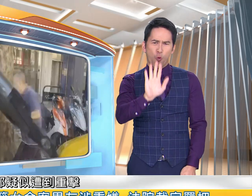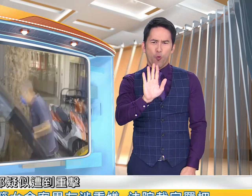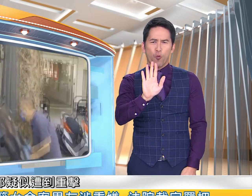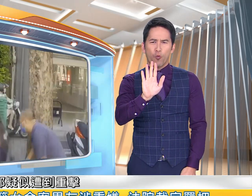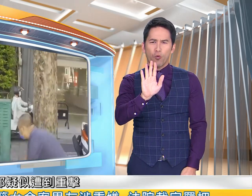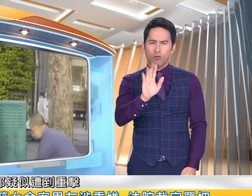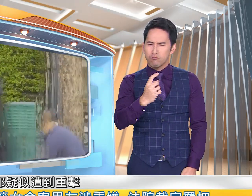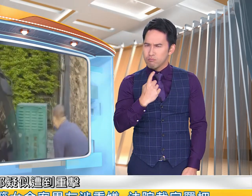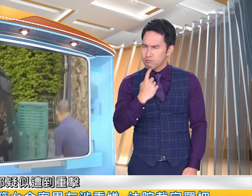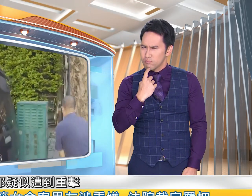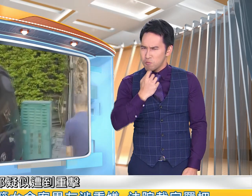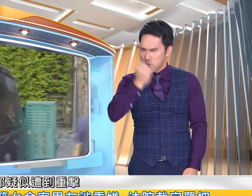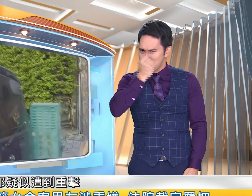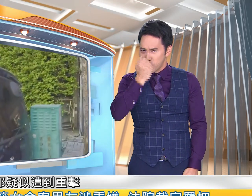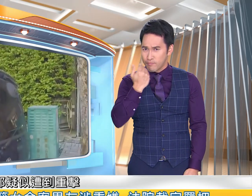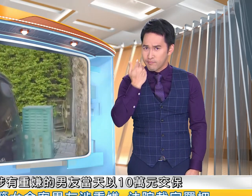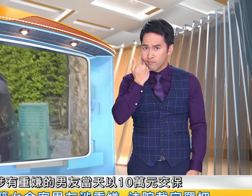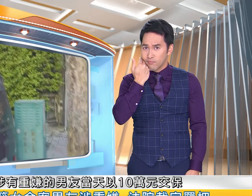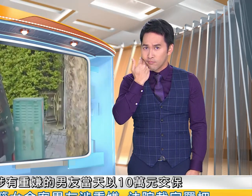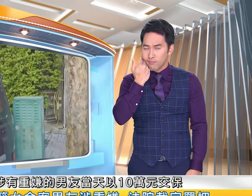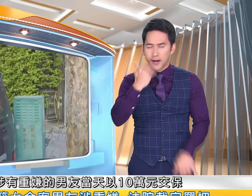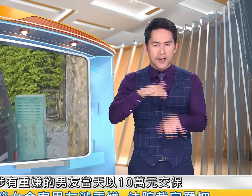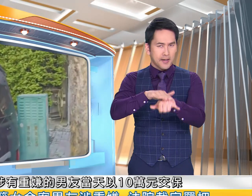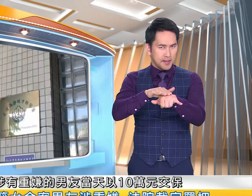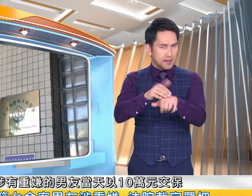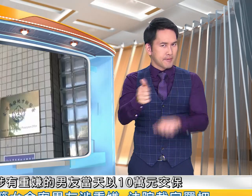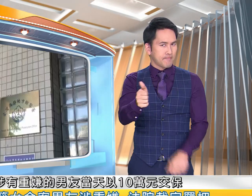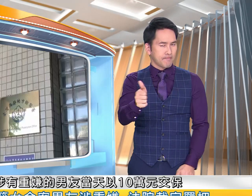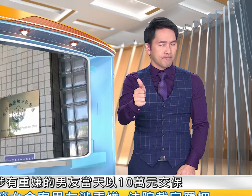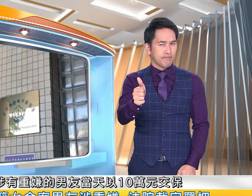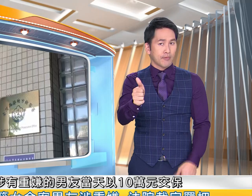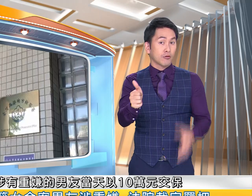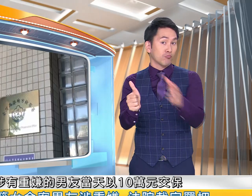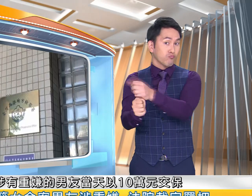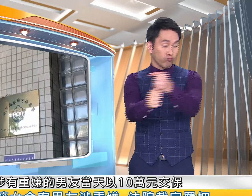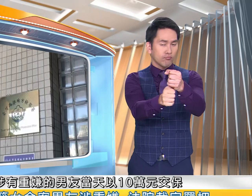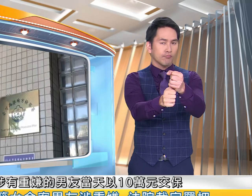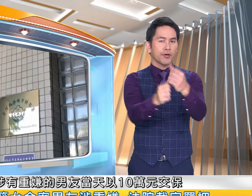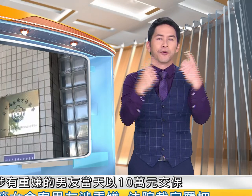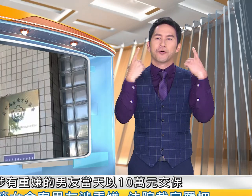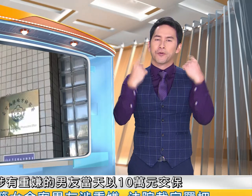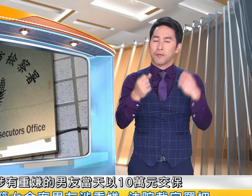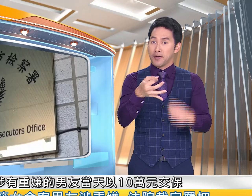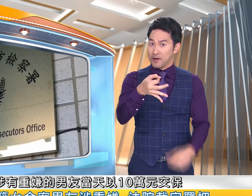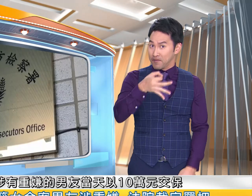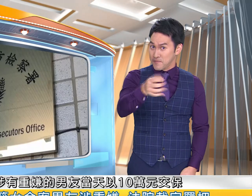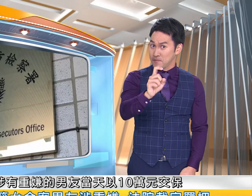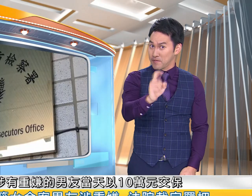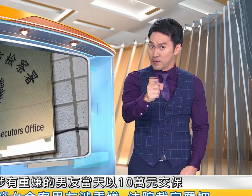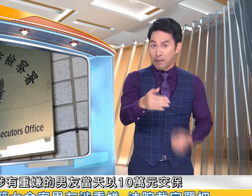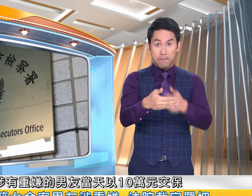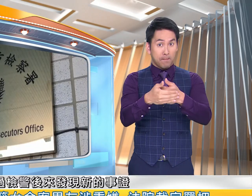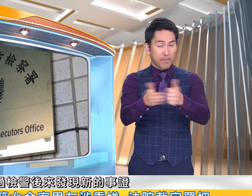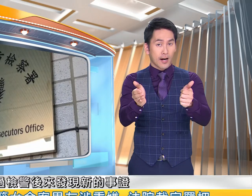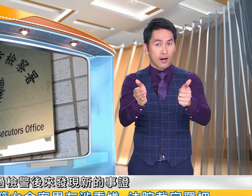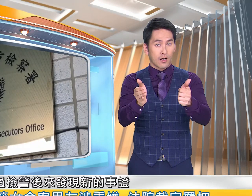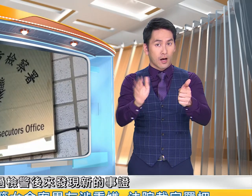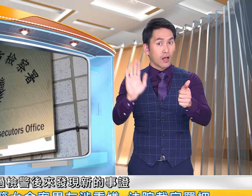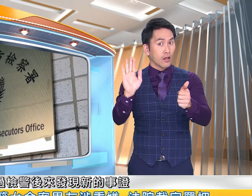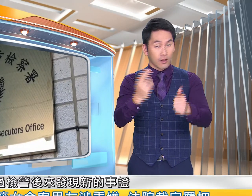重击，而设有重嫌的男友当天以10万元交保。不过检警后来发